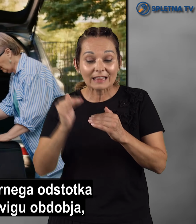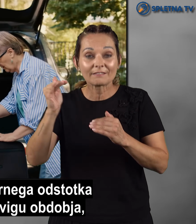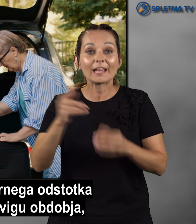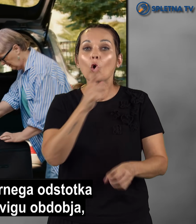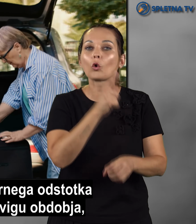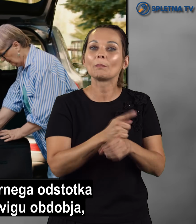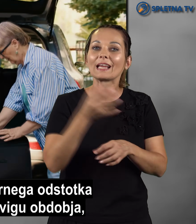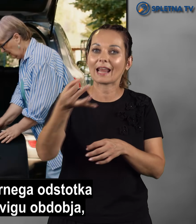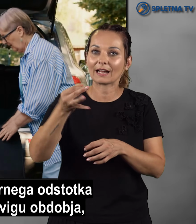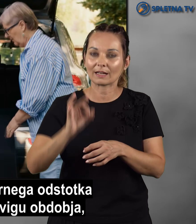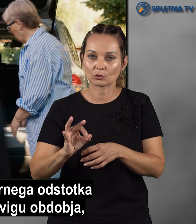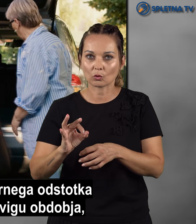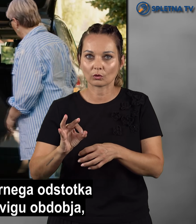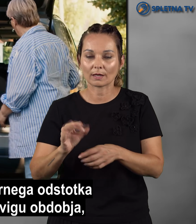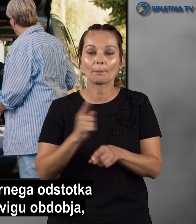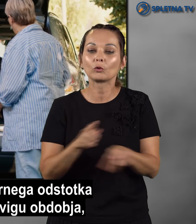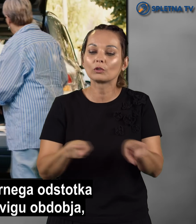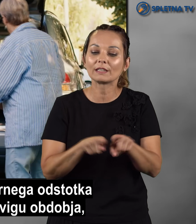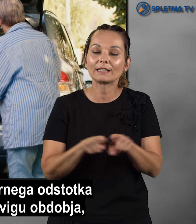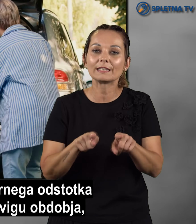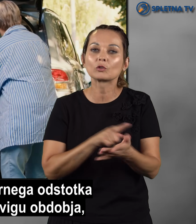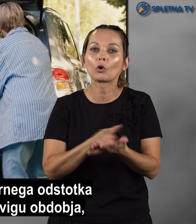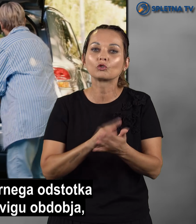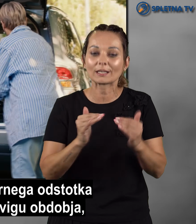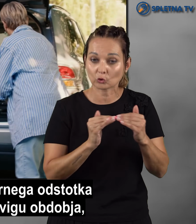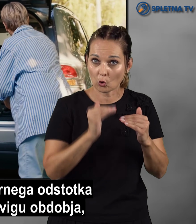dvig odmernega odstotka ob hkratnem dvigu